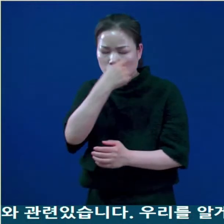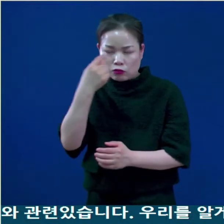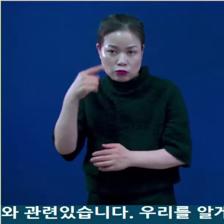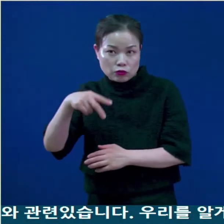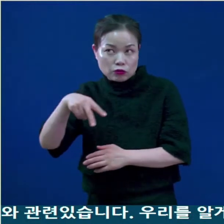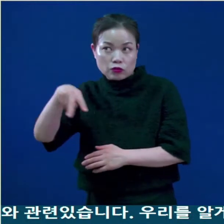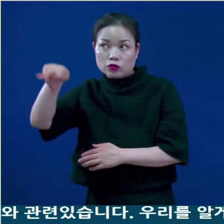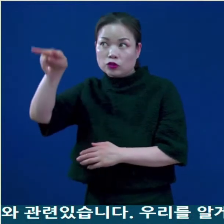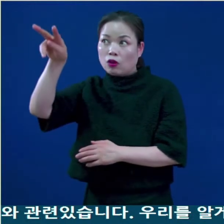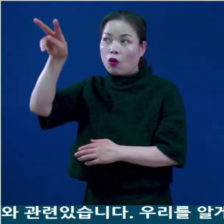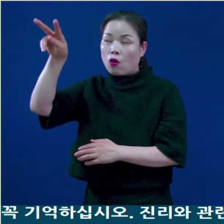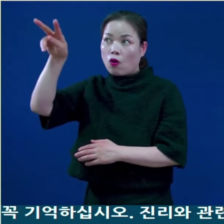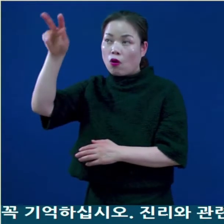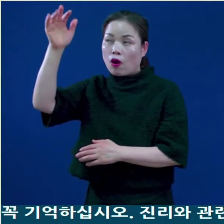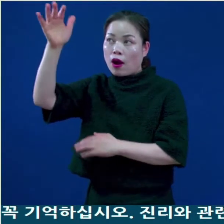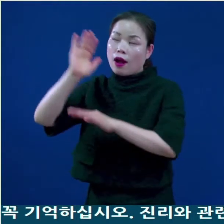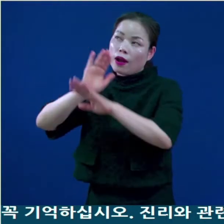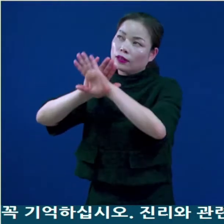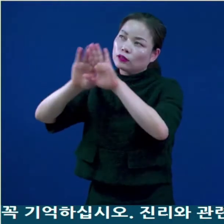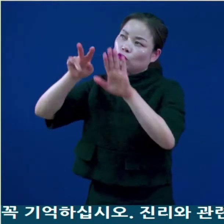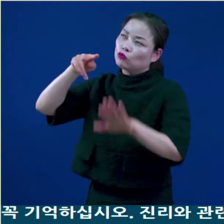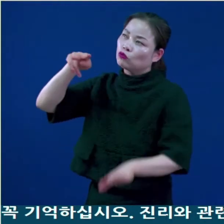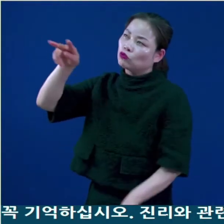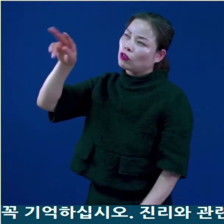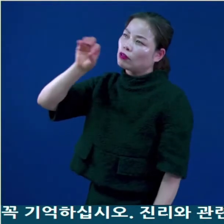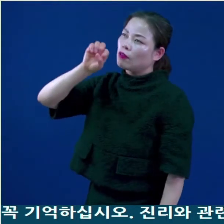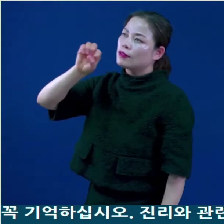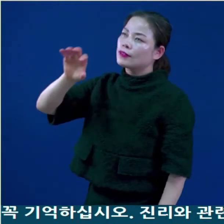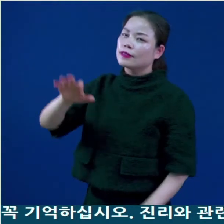들어 하늘을 우러러 이르시되